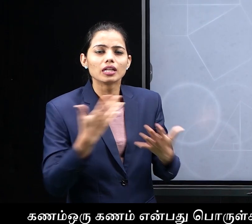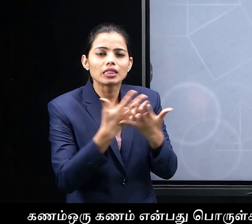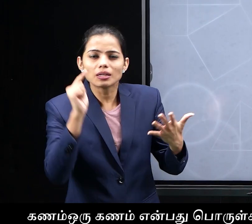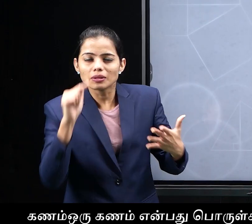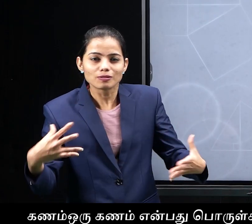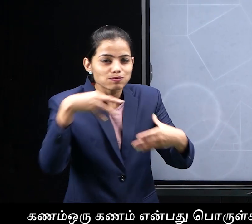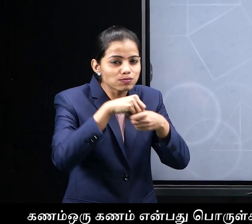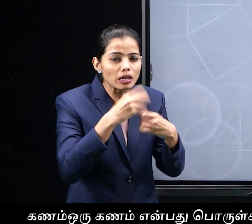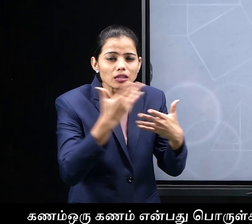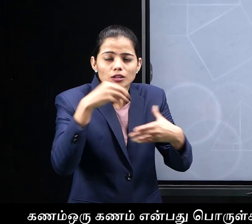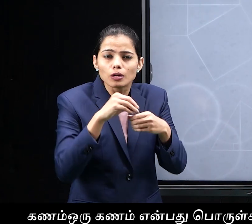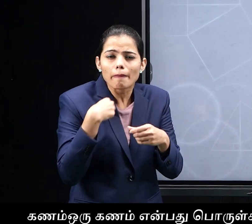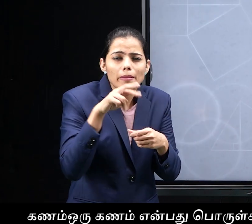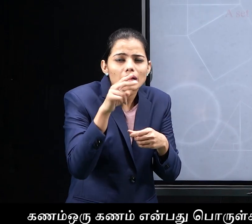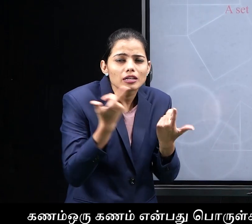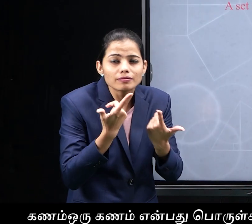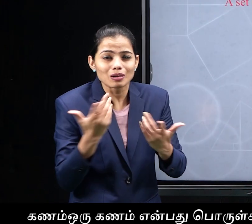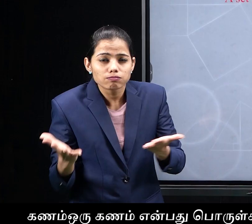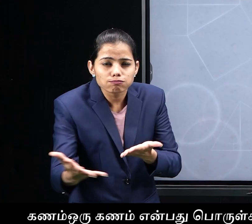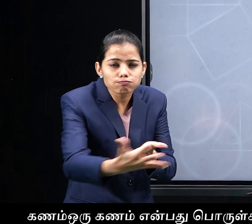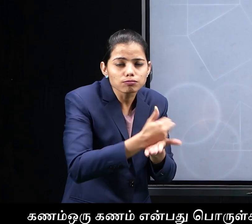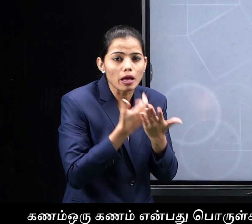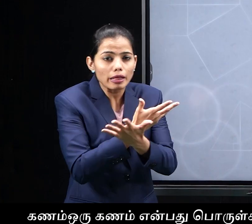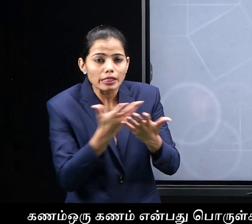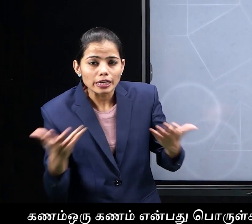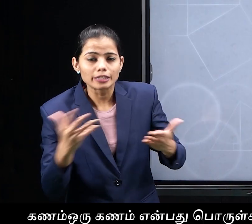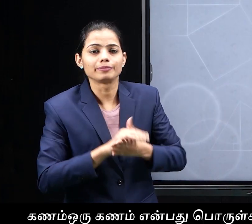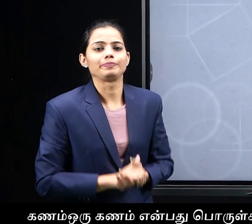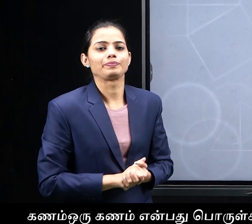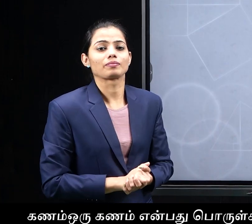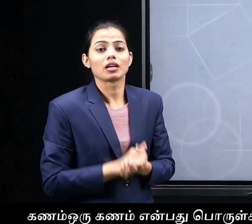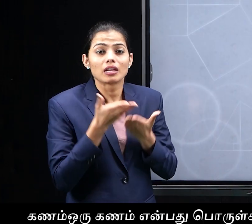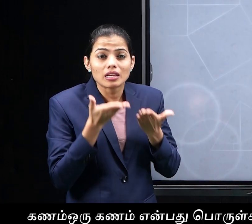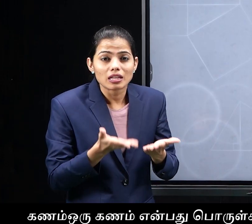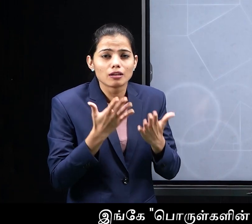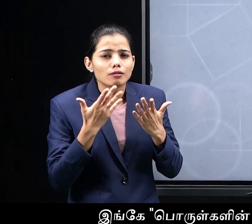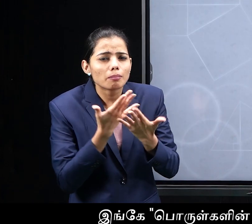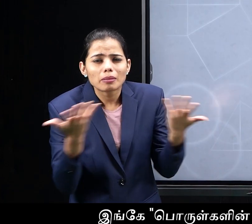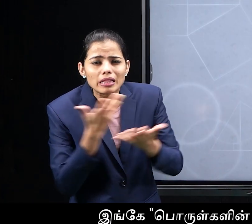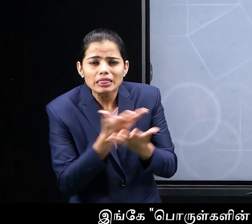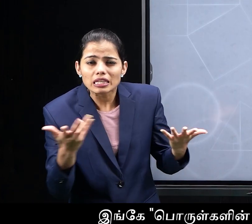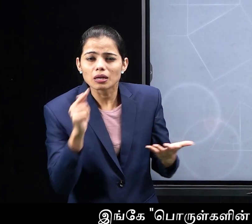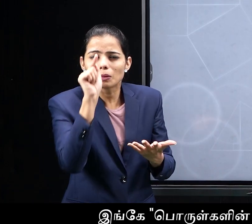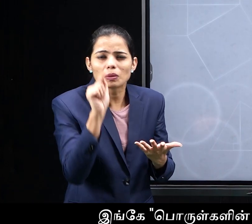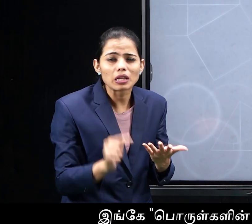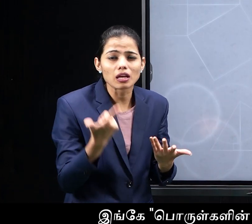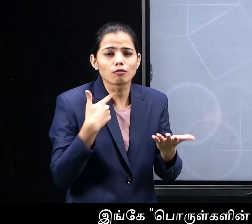கணம். ஒரு கணம் என்பது பொருள்களின் நன்கு முடிவுறு தொகுப்பாகும். இங்கே பொருள்களின் நன்கு